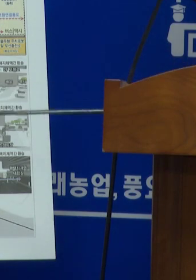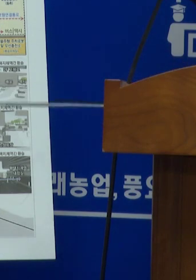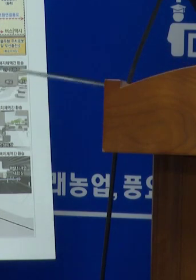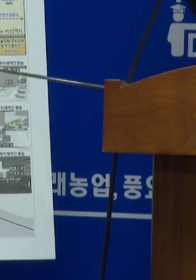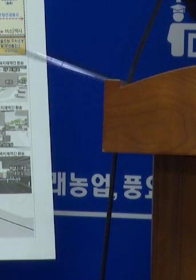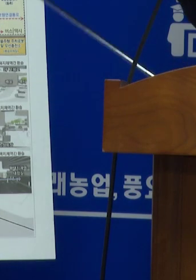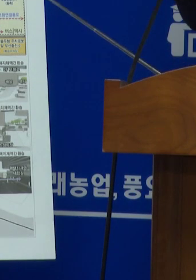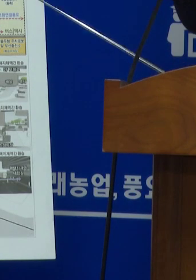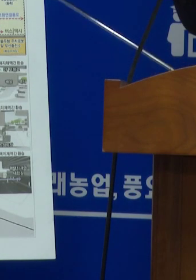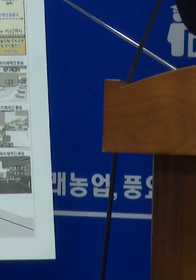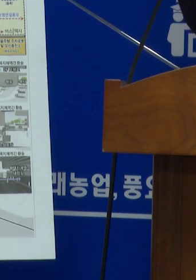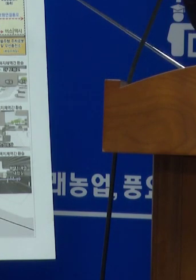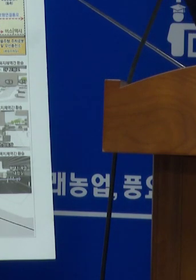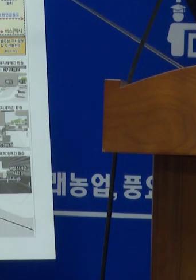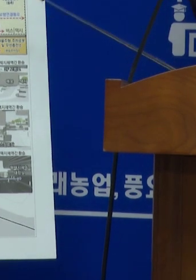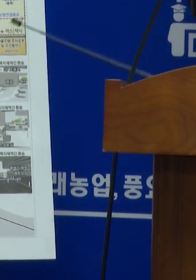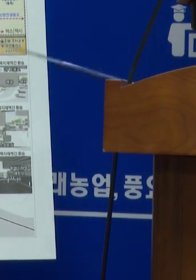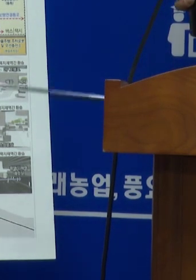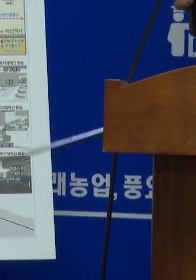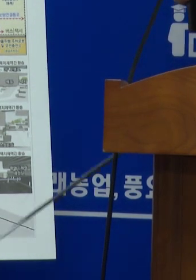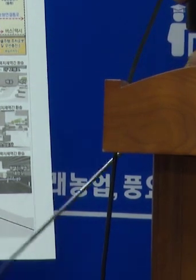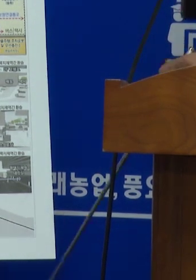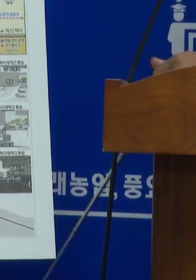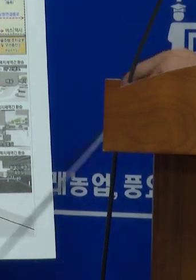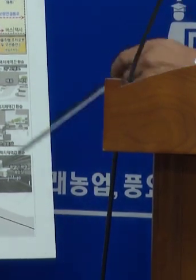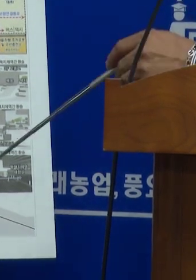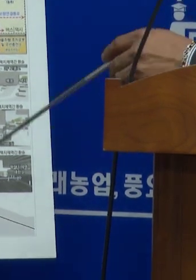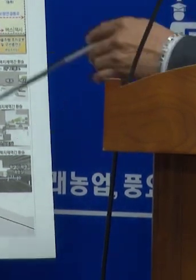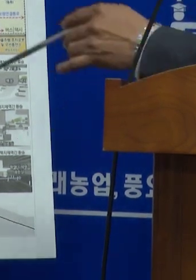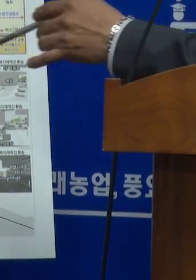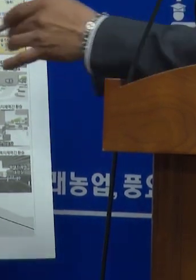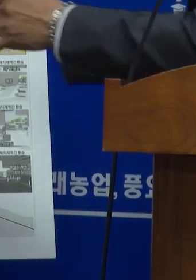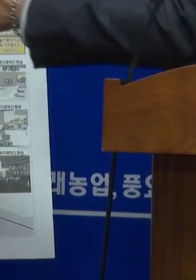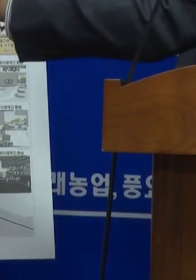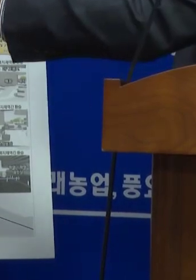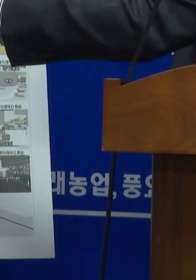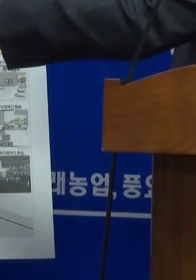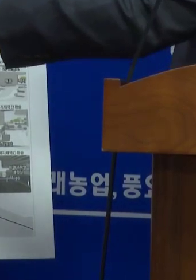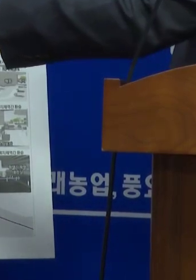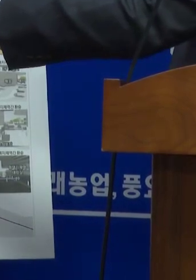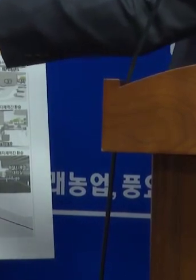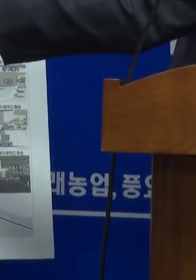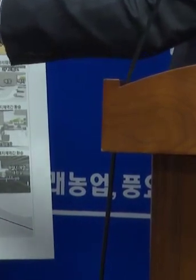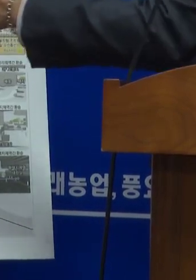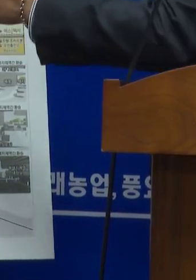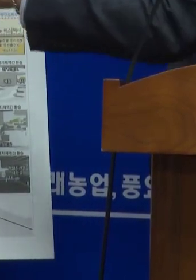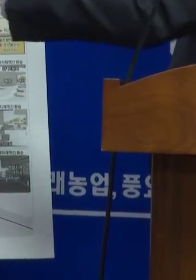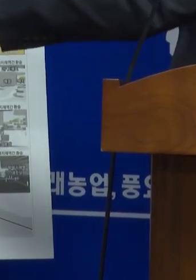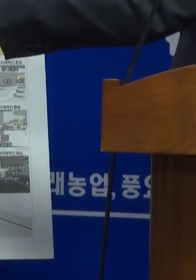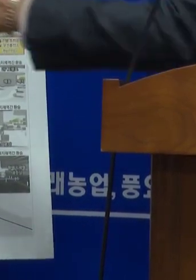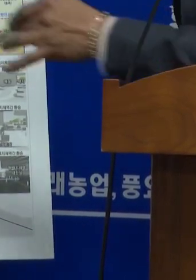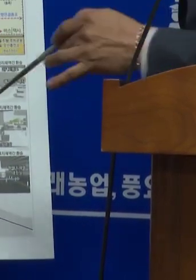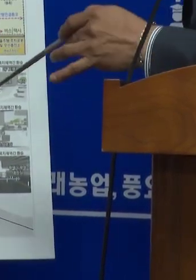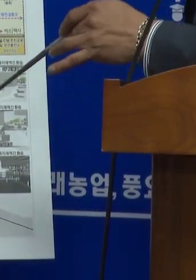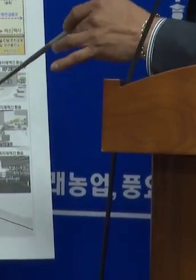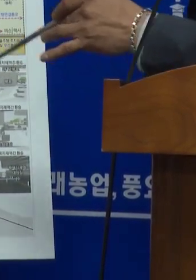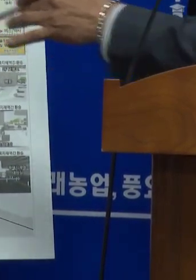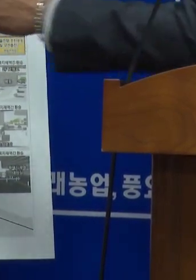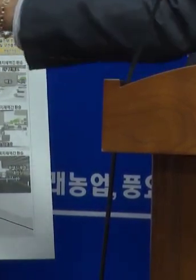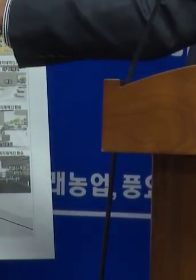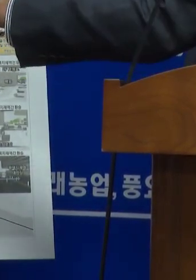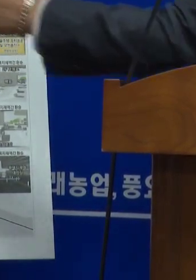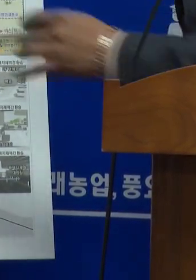갖다 구축하려고 그 계획을 잡고 있습니다. 그리고 향후에는 저희가 그 주변으로 서측에는 서측하고 동측 쪽으로